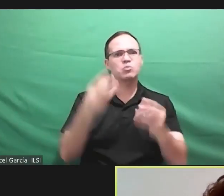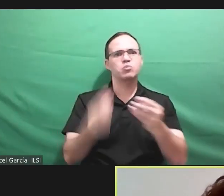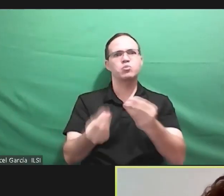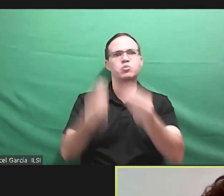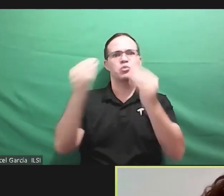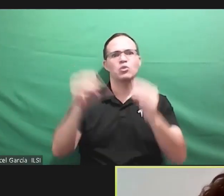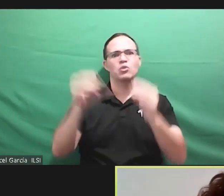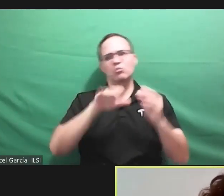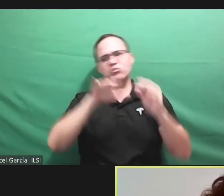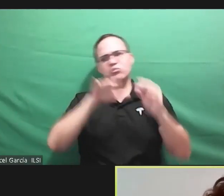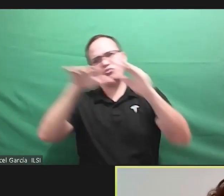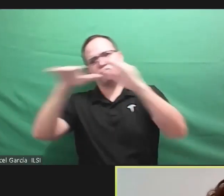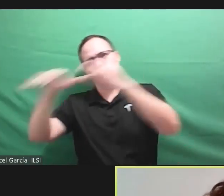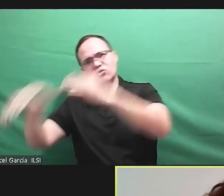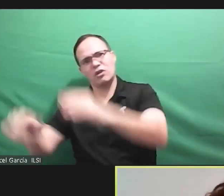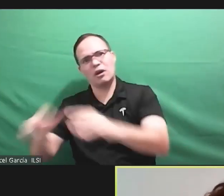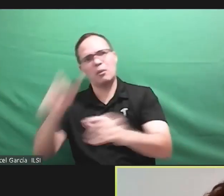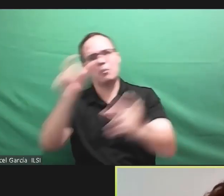sin discapacidad.